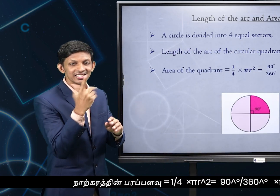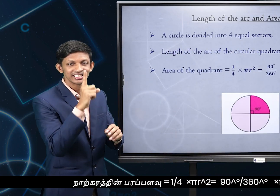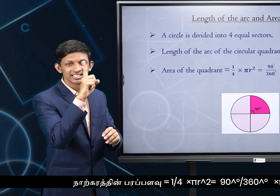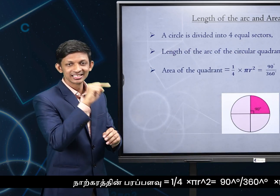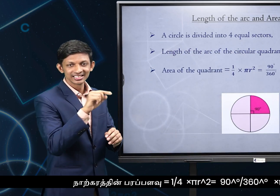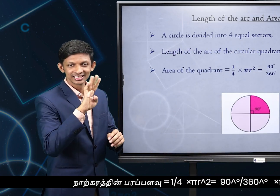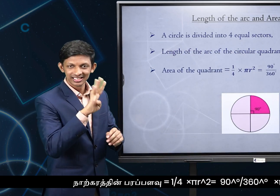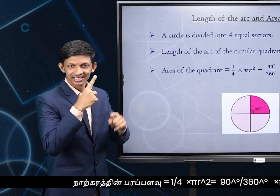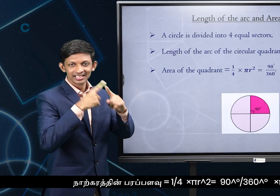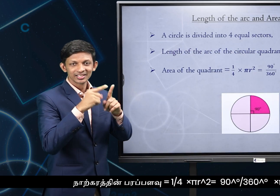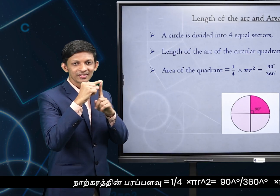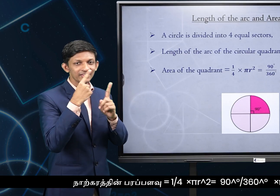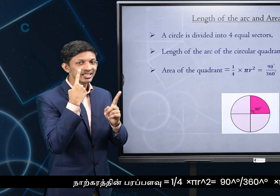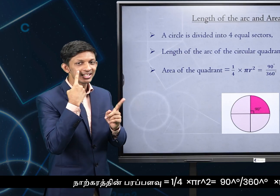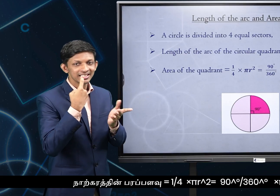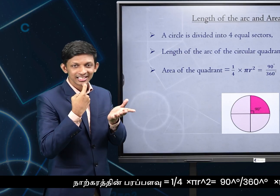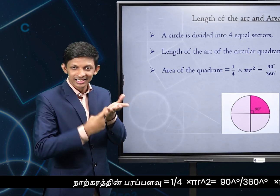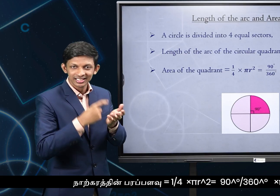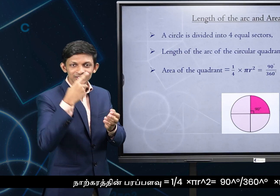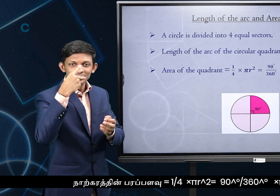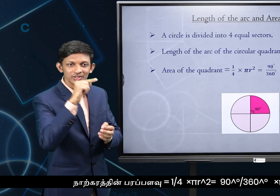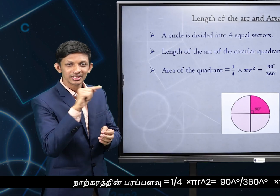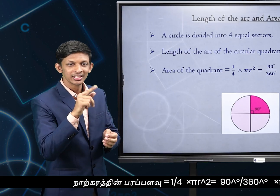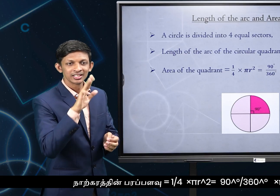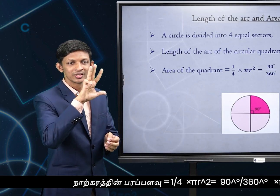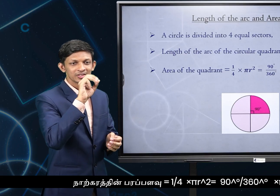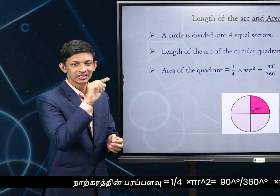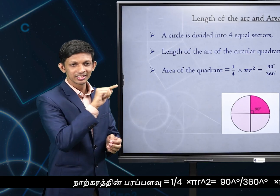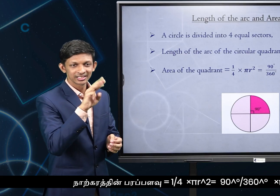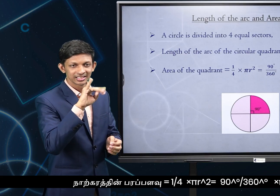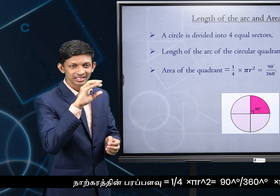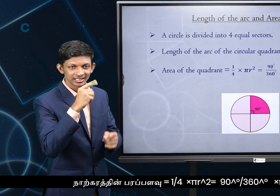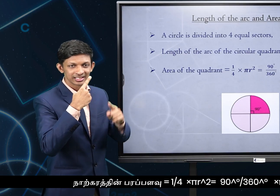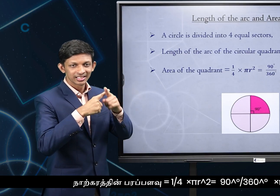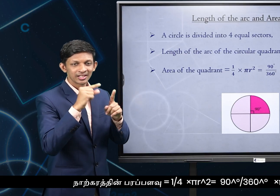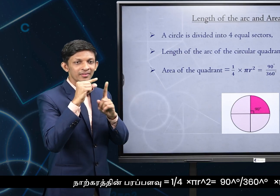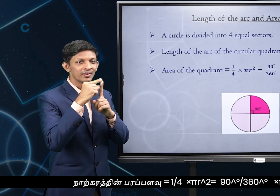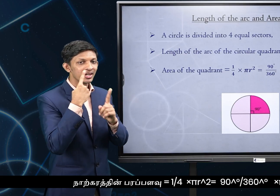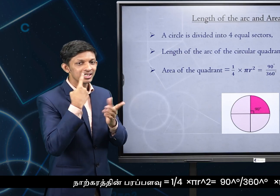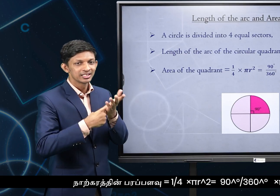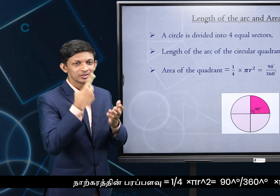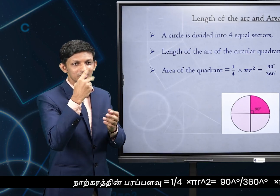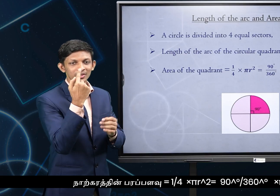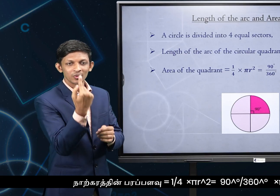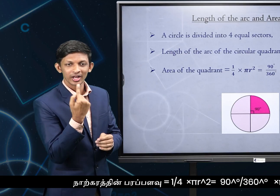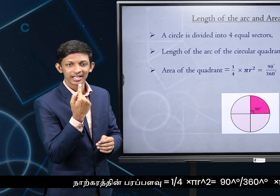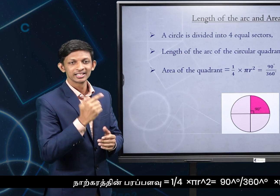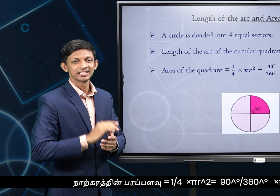ஈடு 1/4 பெருக்கல் பை ஆர் மேலிலக்கு 2 ஈடு 90° கீழ்